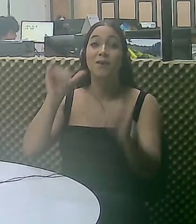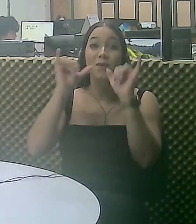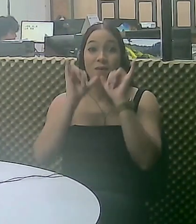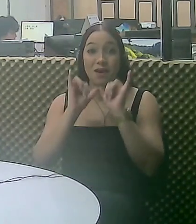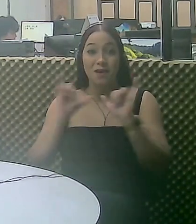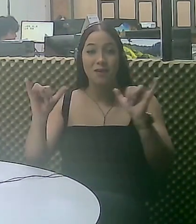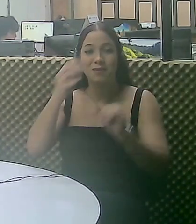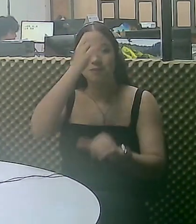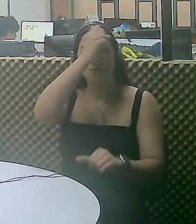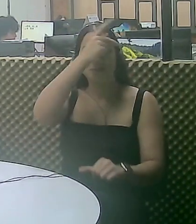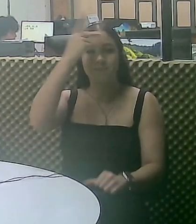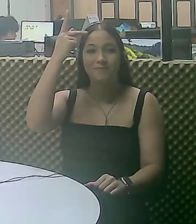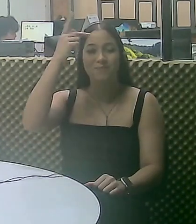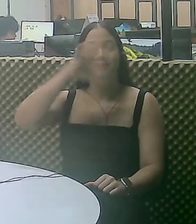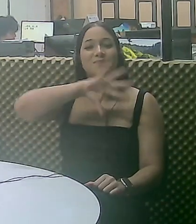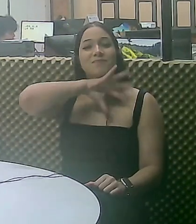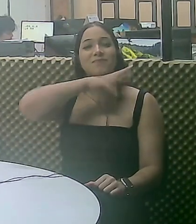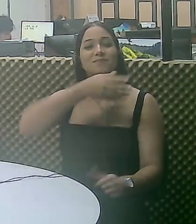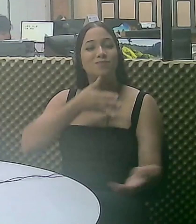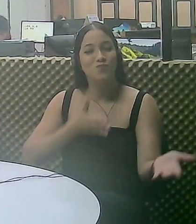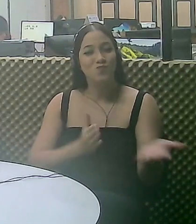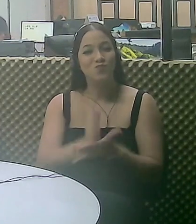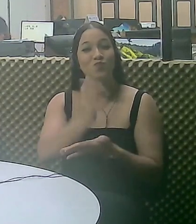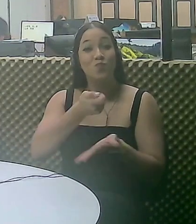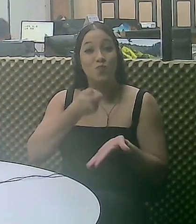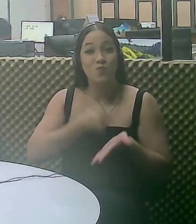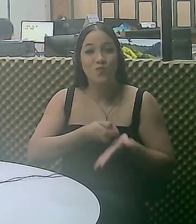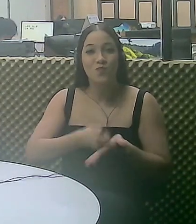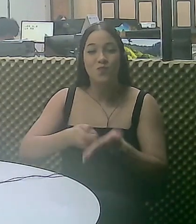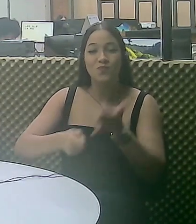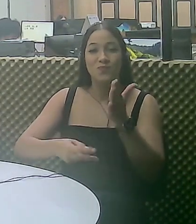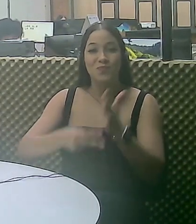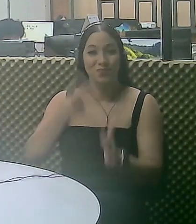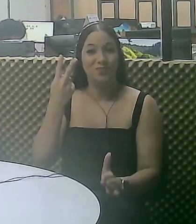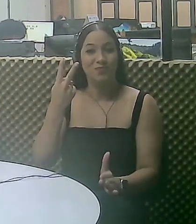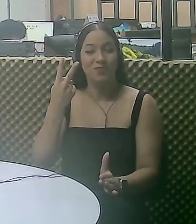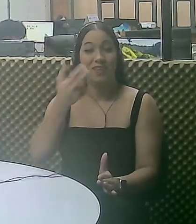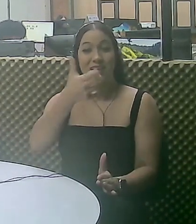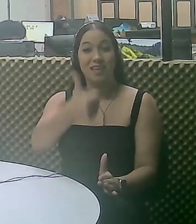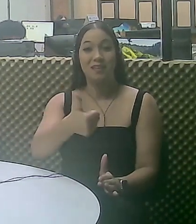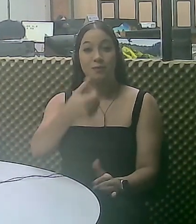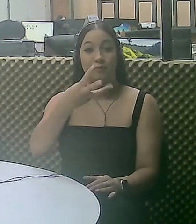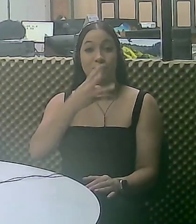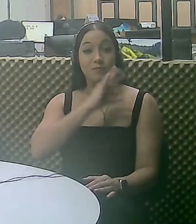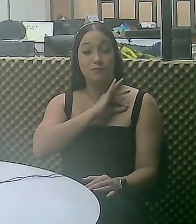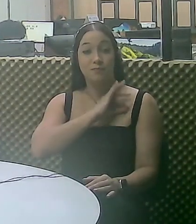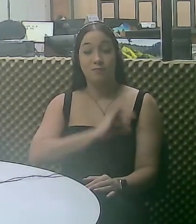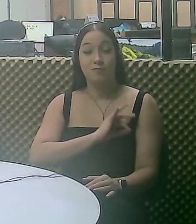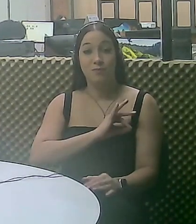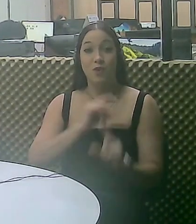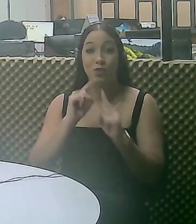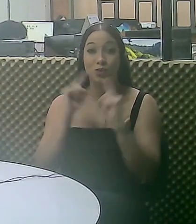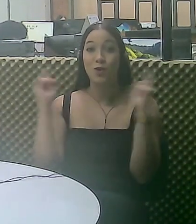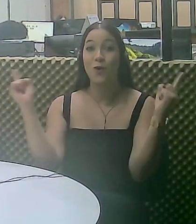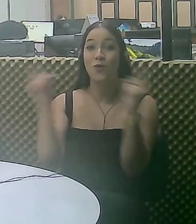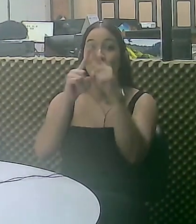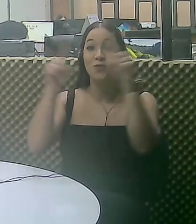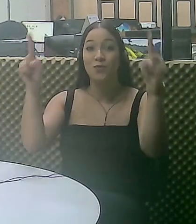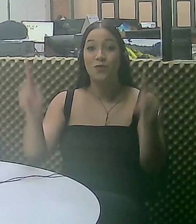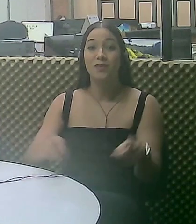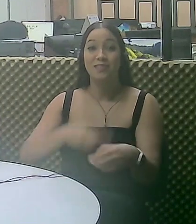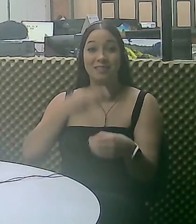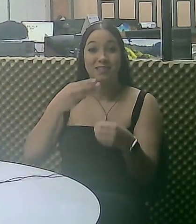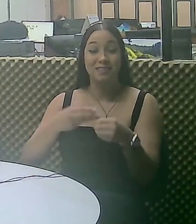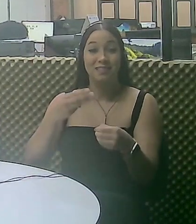que o prefeito Odelmo Leão autorizou o pagamento da segunda parcela do 13º salário a todos os servidores